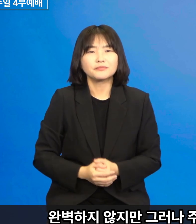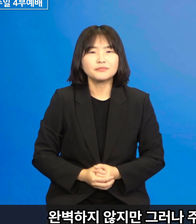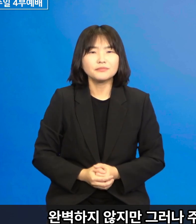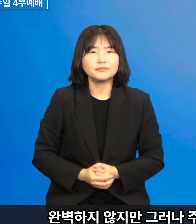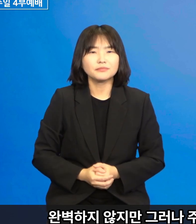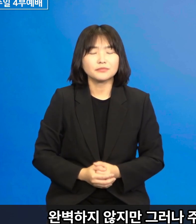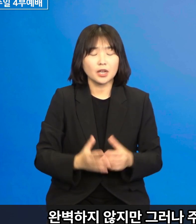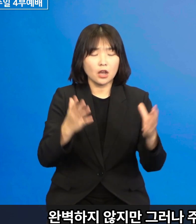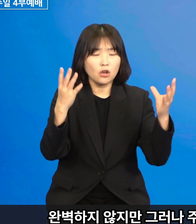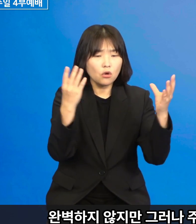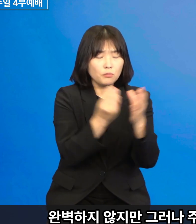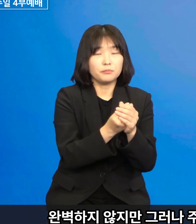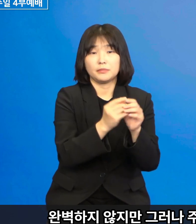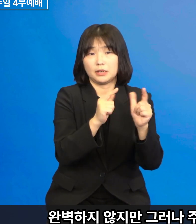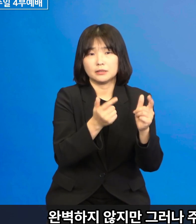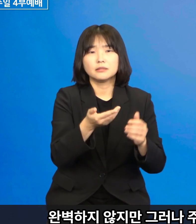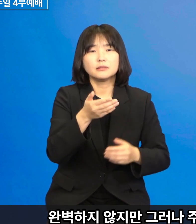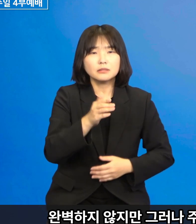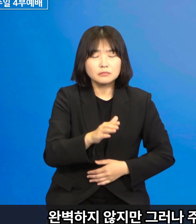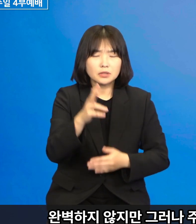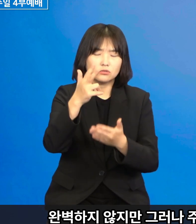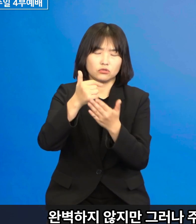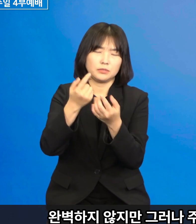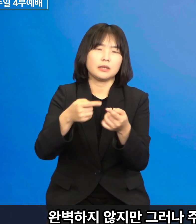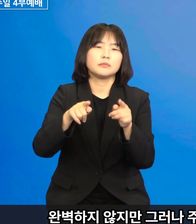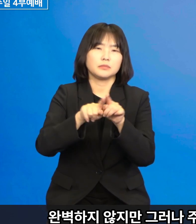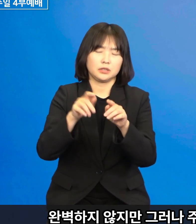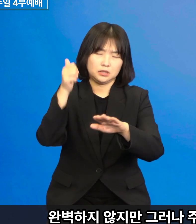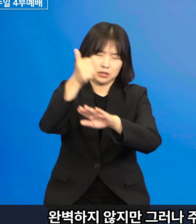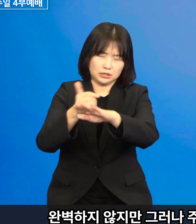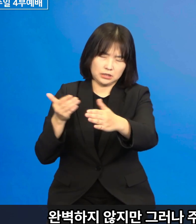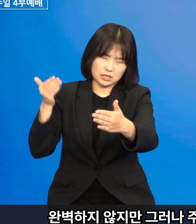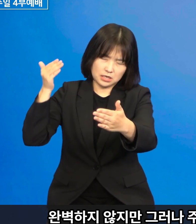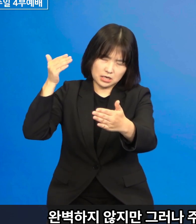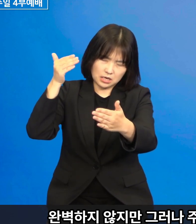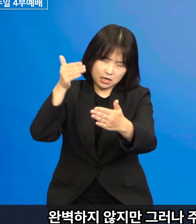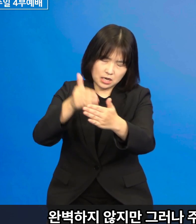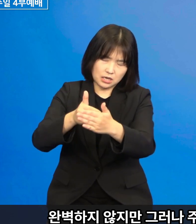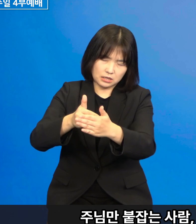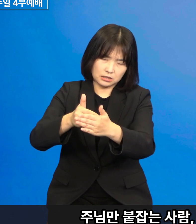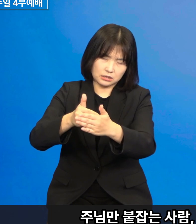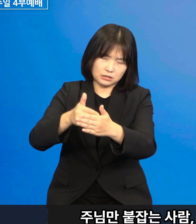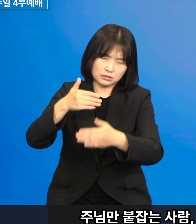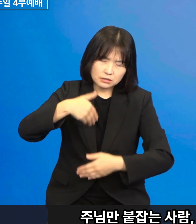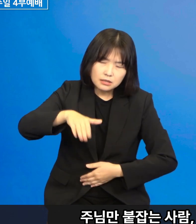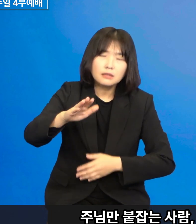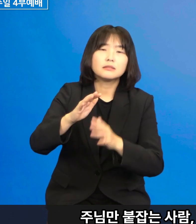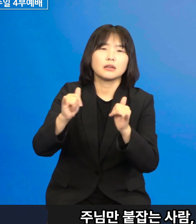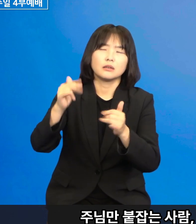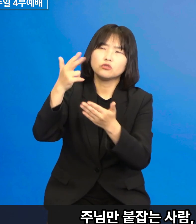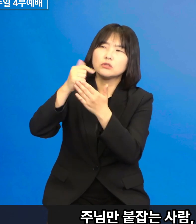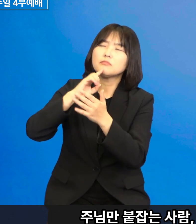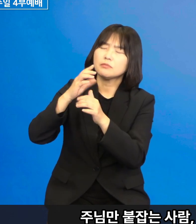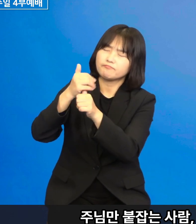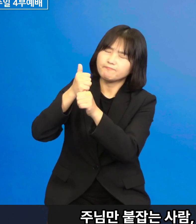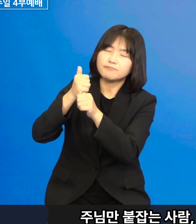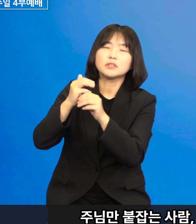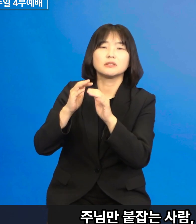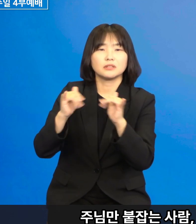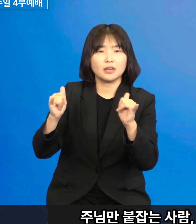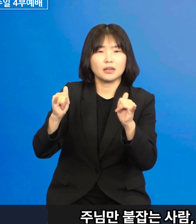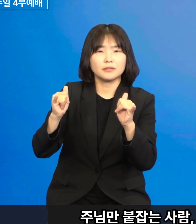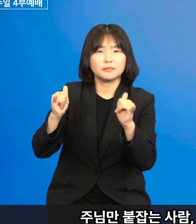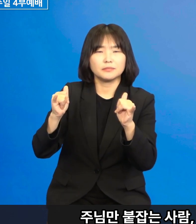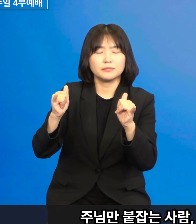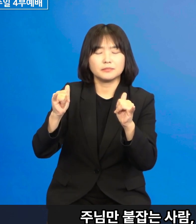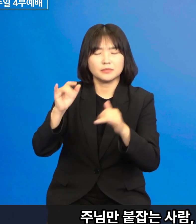완벽하지 않지만 그러나 주님과 함께 끝까지 완주하는 사람, 주님만 붙잡는 사람, 그